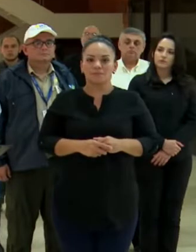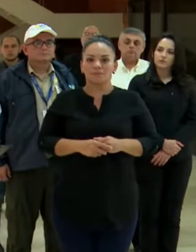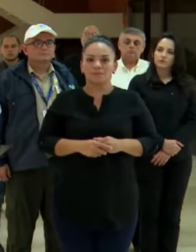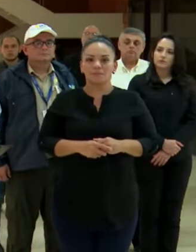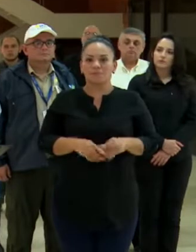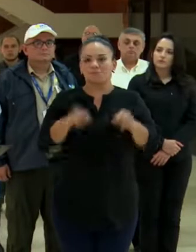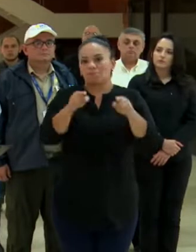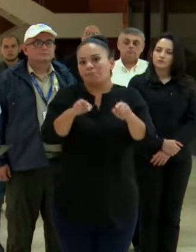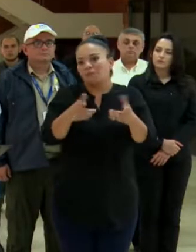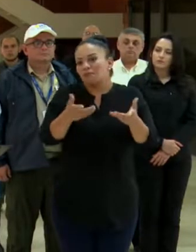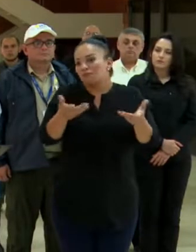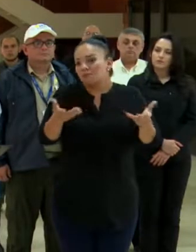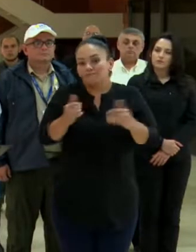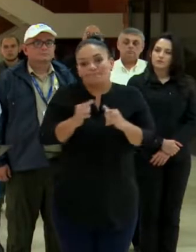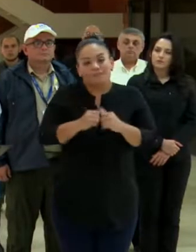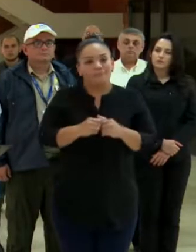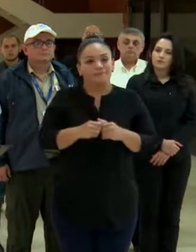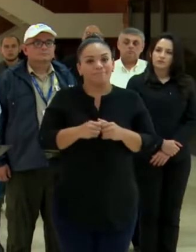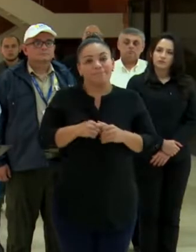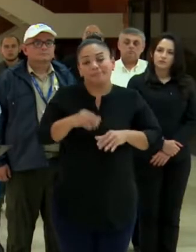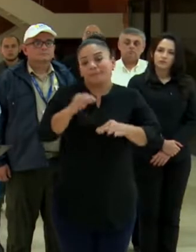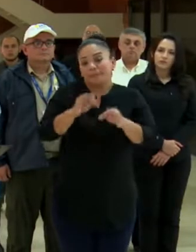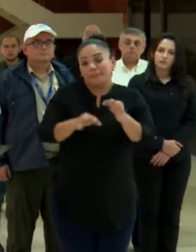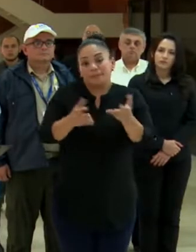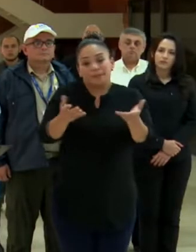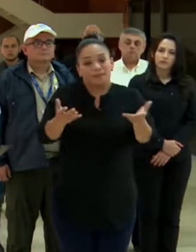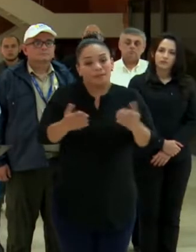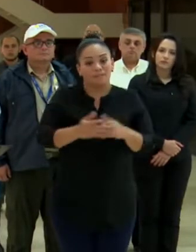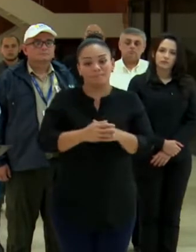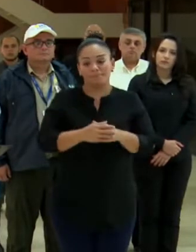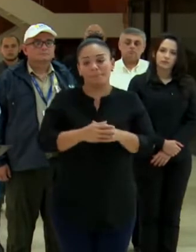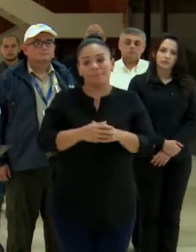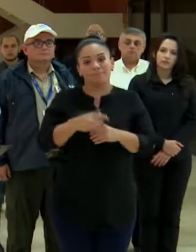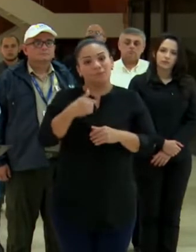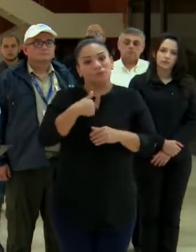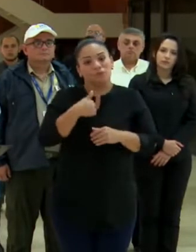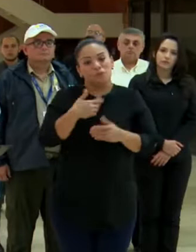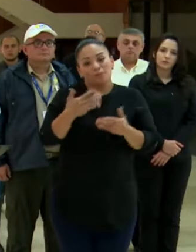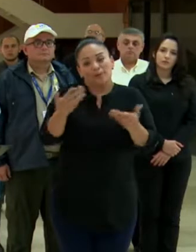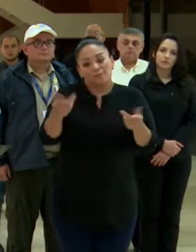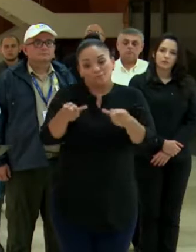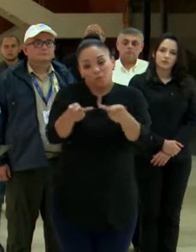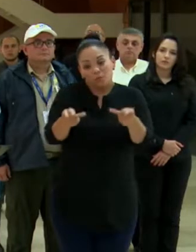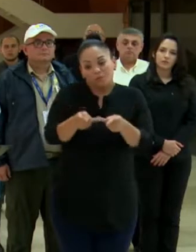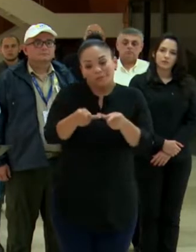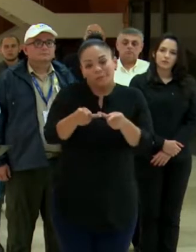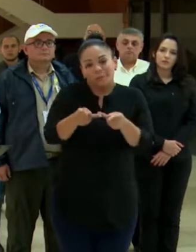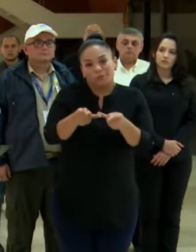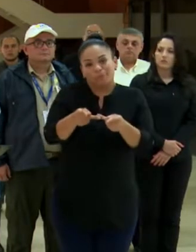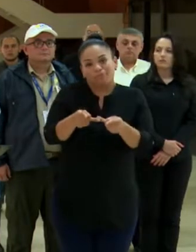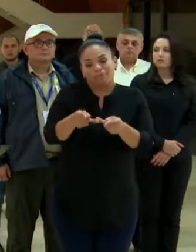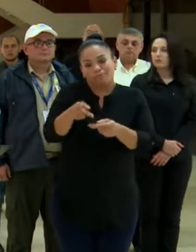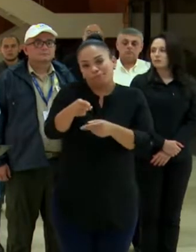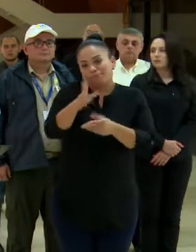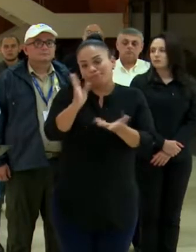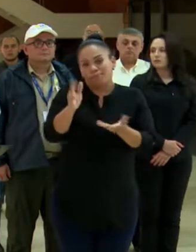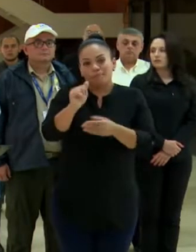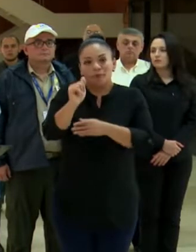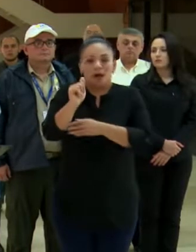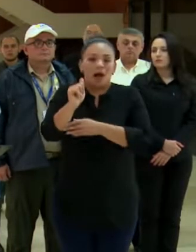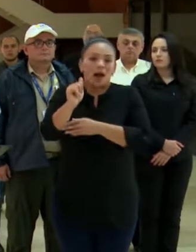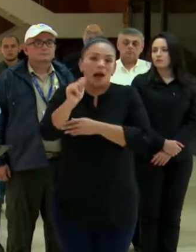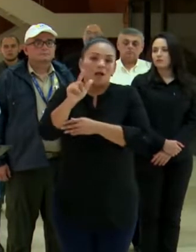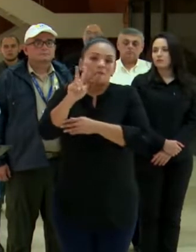que simplemente yo haya tenido que remover a don Álvaro de la posición porque él